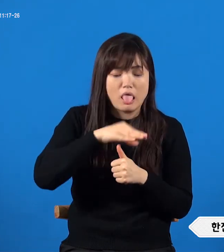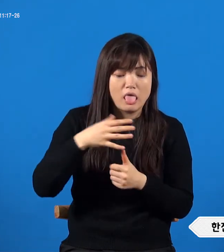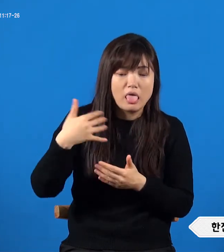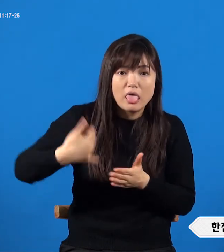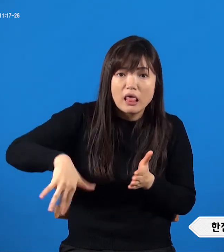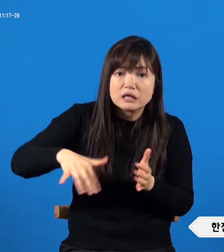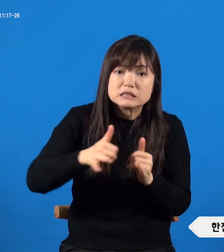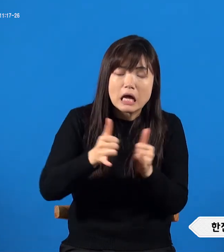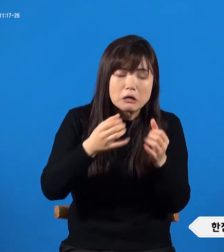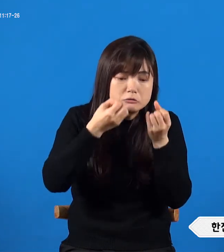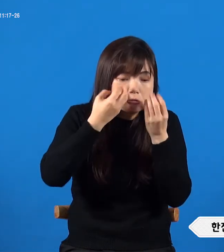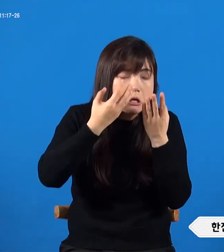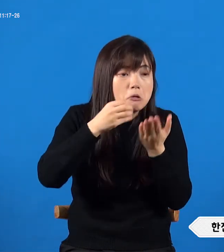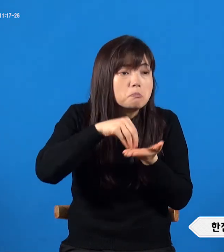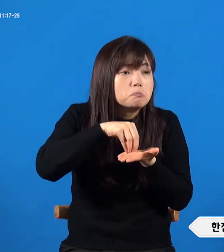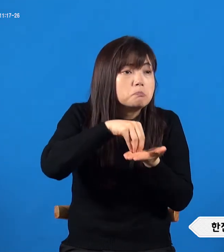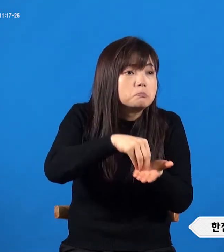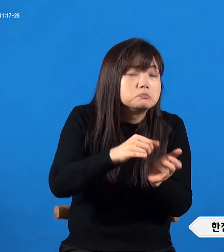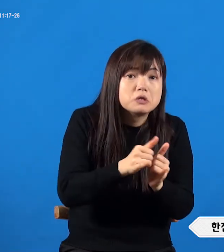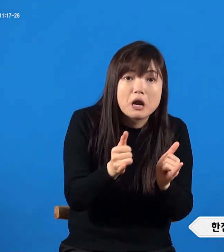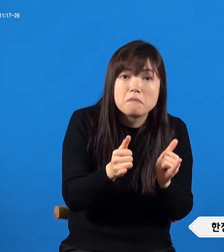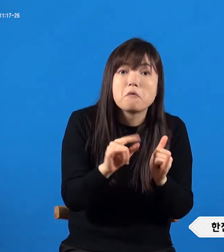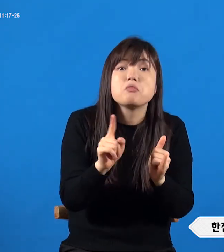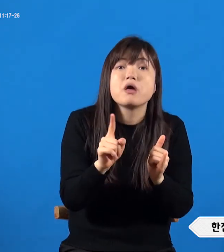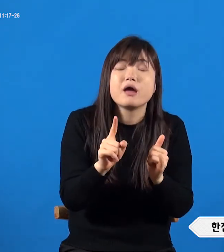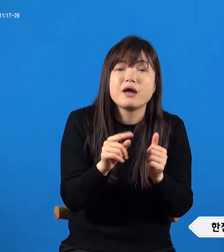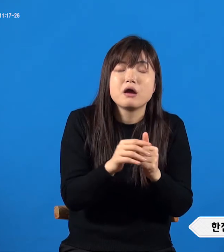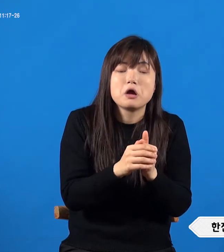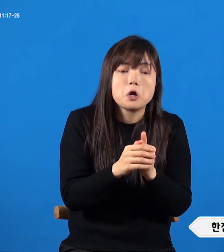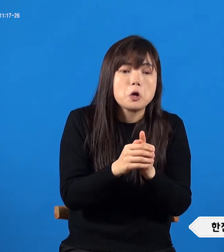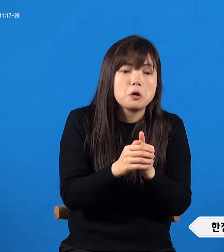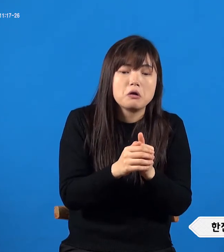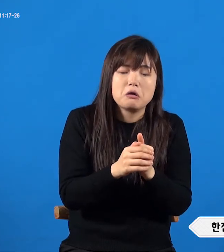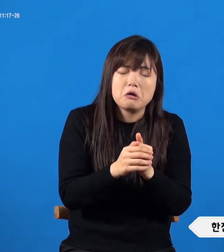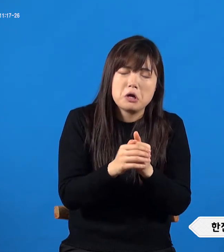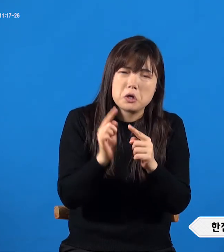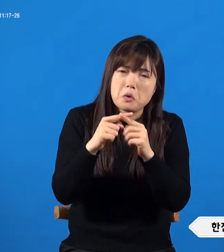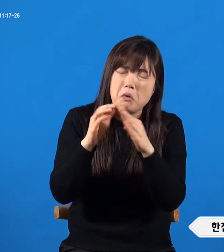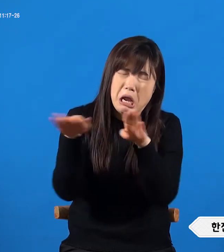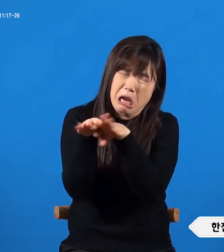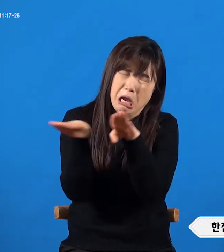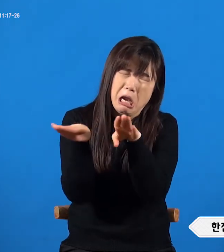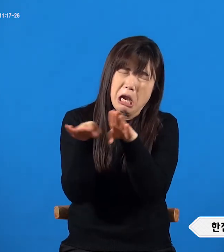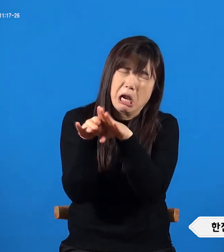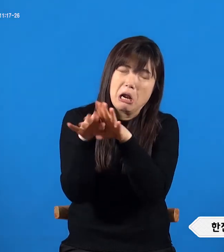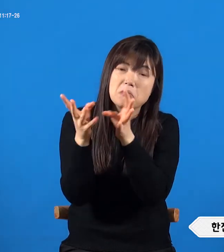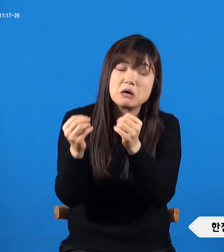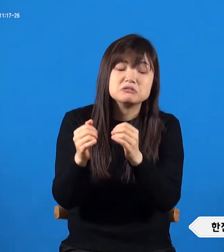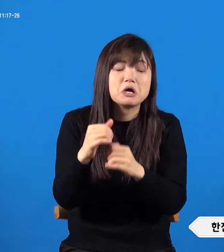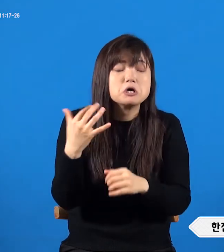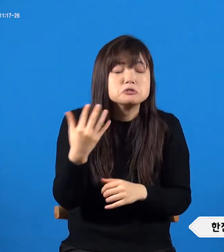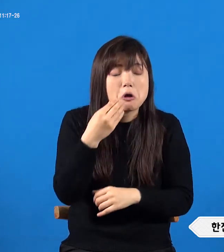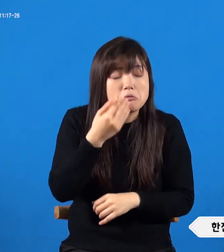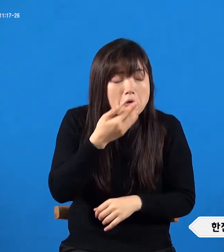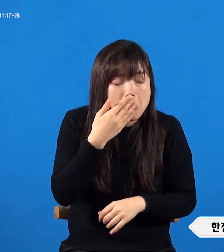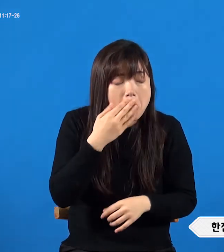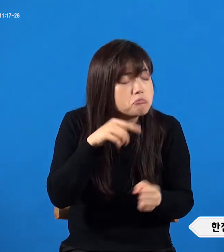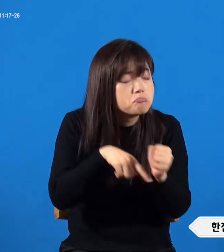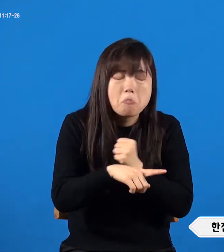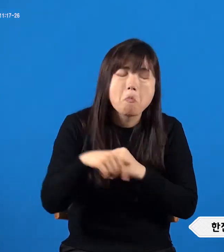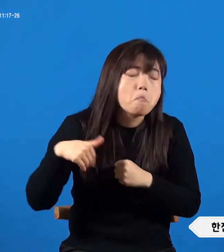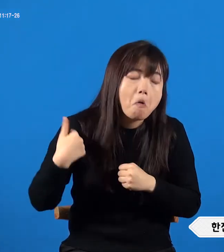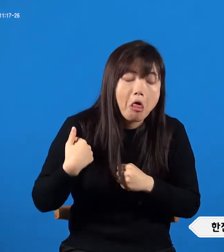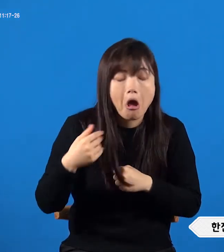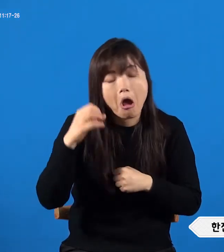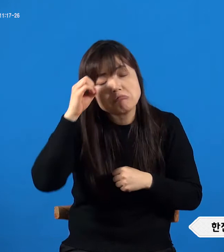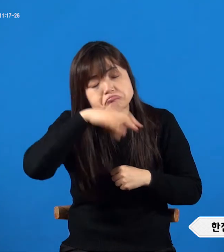세례받지 못한 초신자나 이 원입신자, 교회 몇 번 나오지도 않은 사람, 이런 사람들은 성찬의 의미도